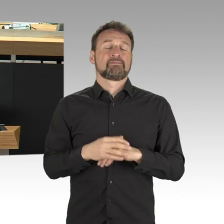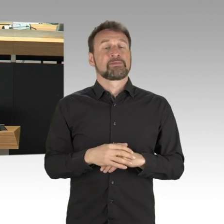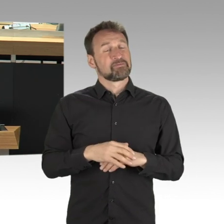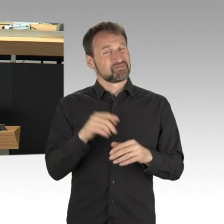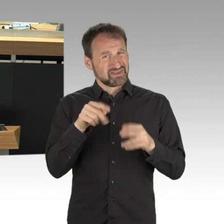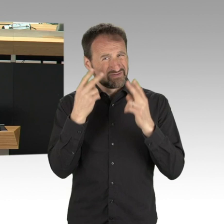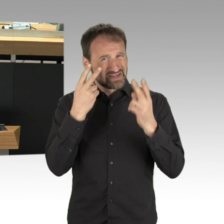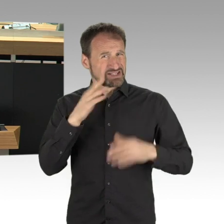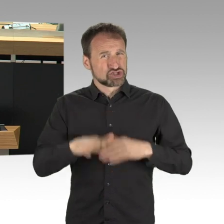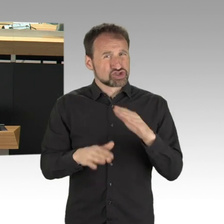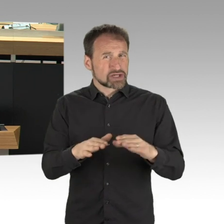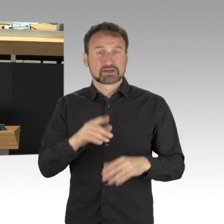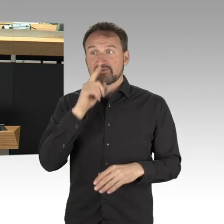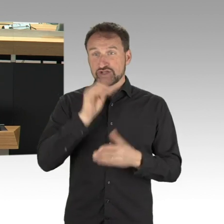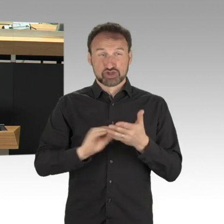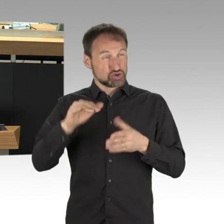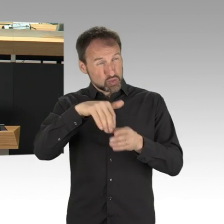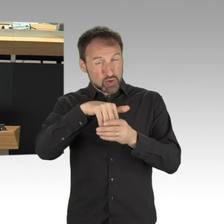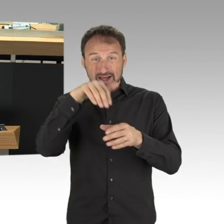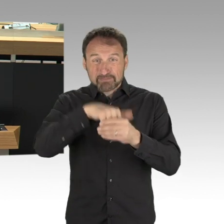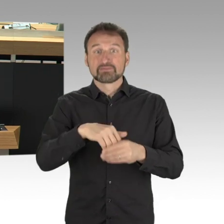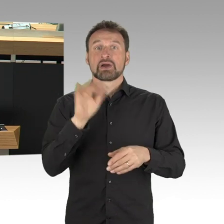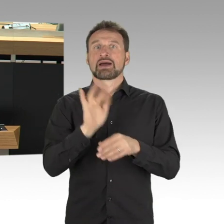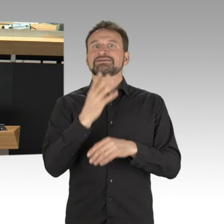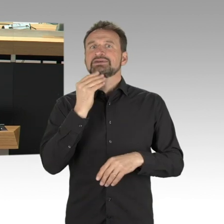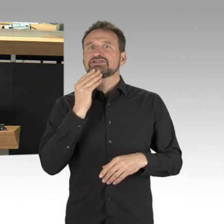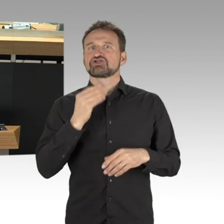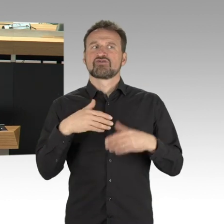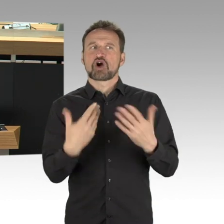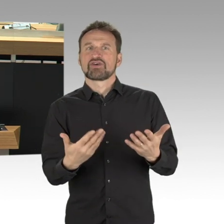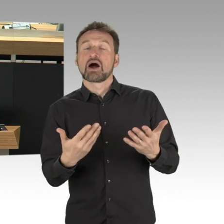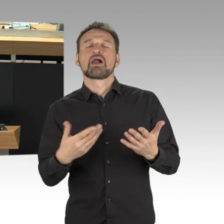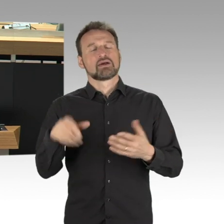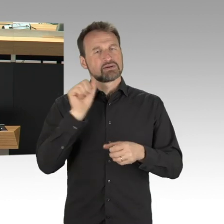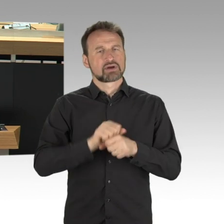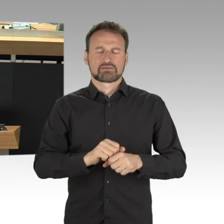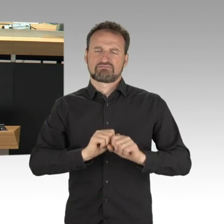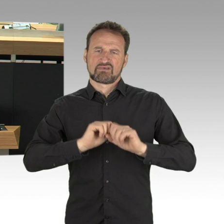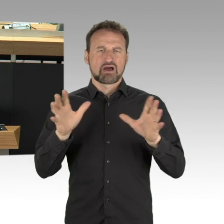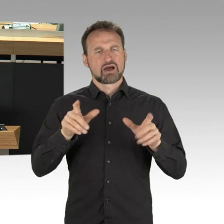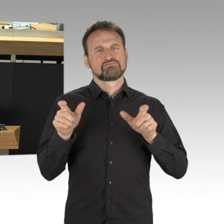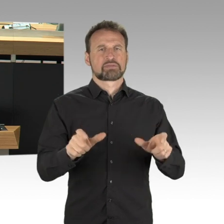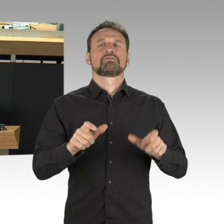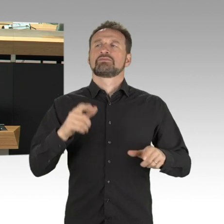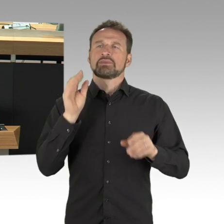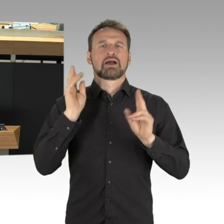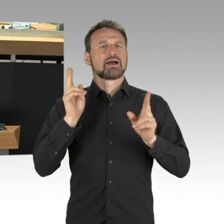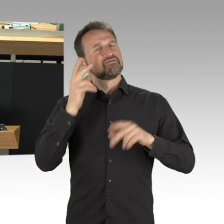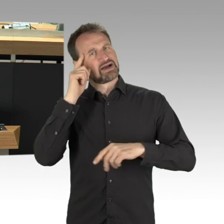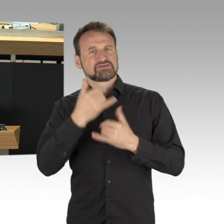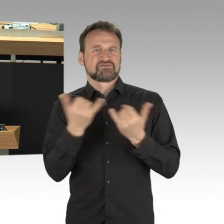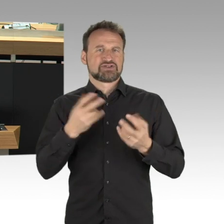bei antisemitischen Vorfällen an Schulen gelingt. Auch in der Aus- und Fortbildung von Justizangestellten und PolizistInnen wird das